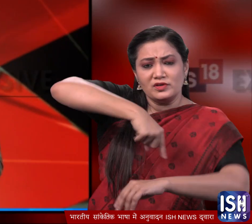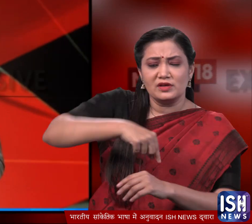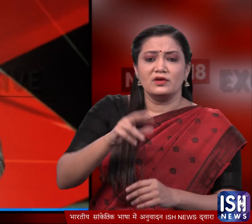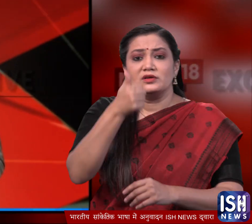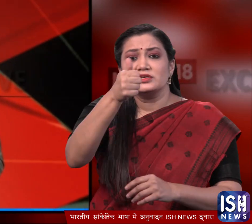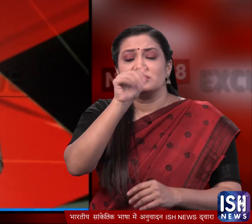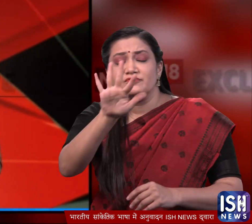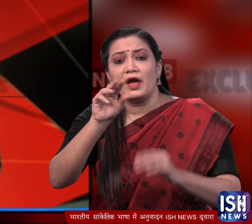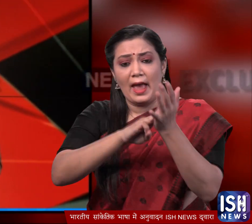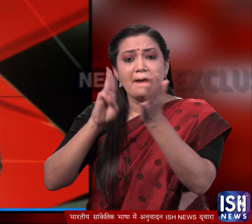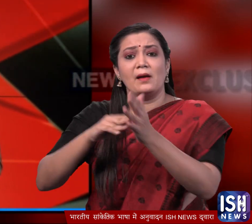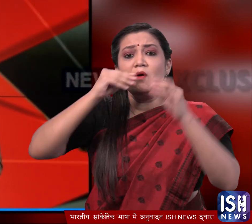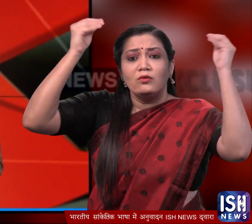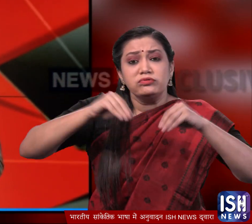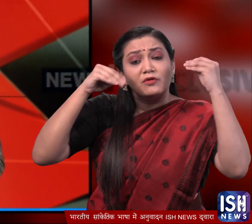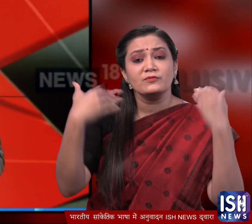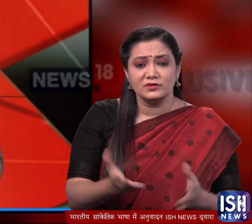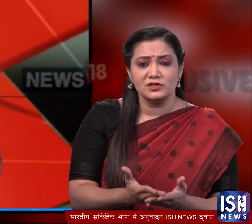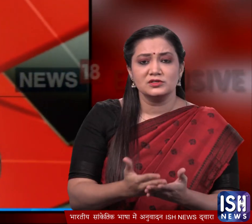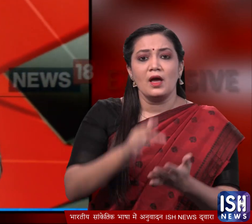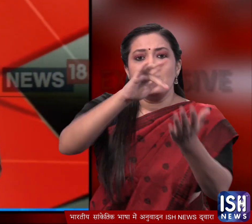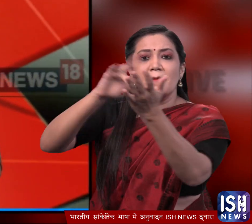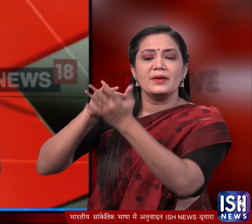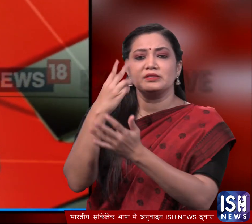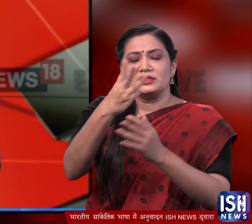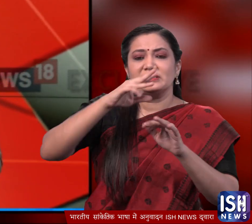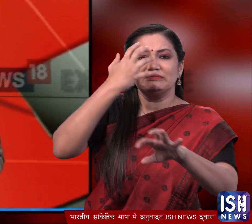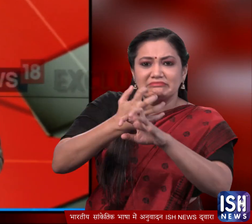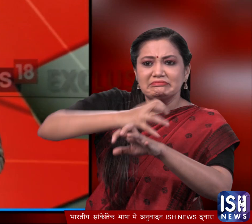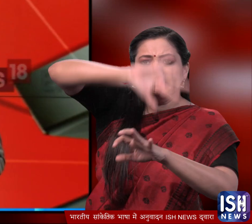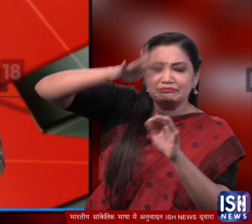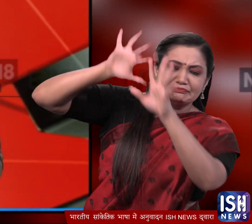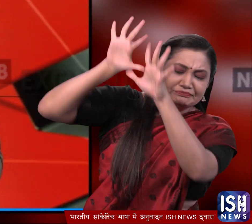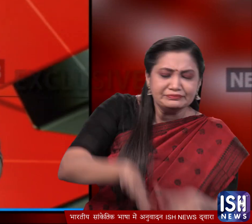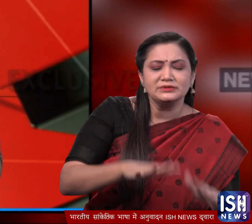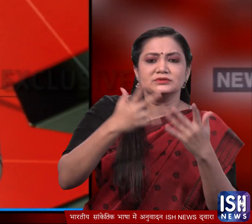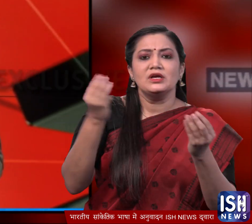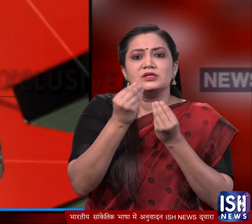में 65 मिलीमीटर से ज्यादा बारिश हुई, जिससे 3 जगह पहाड़ की मिट्टी और चट्टानें खिसक गईं